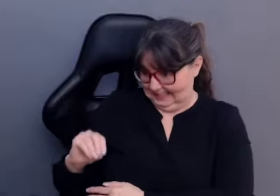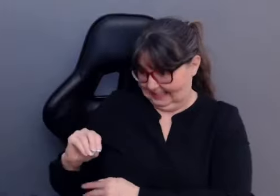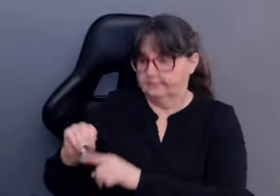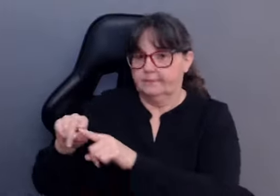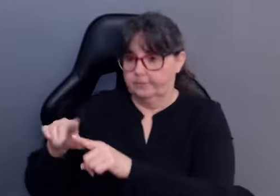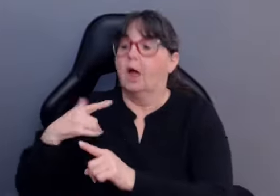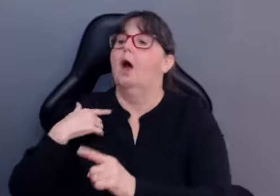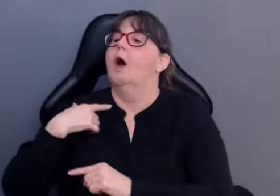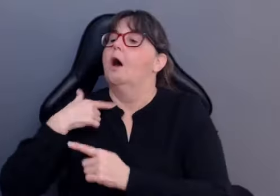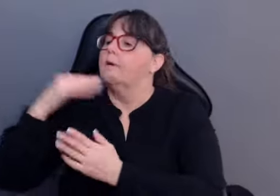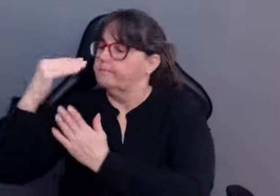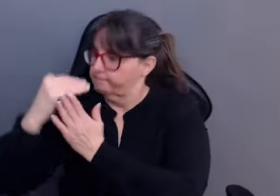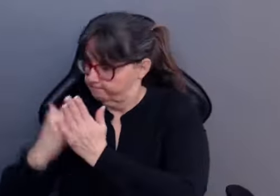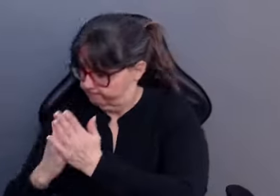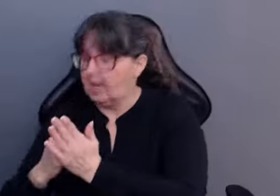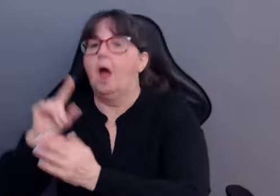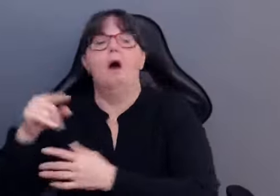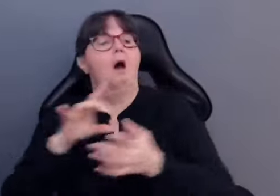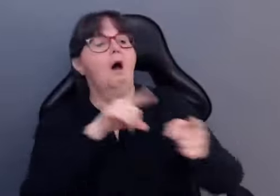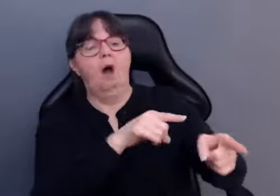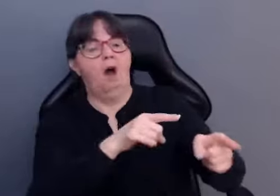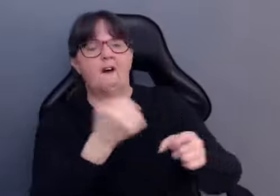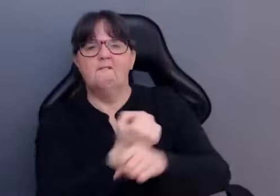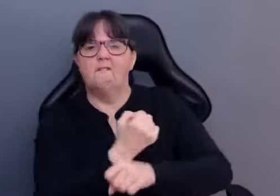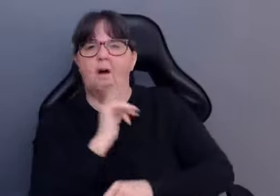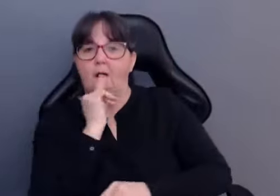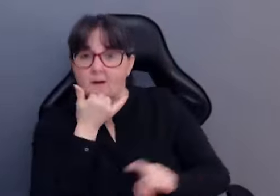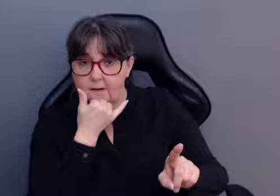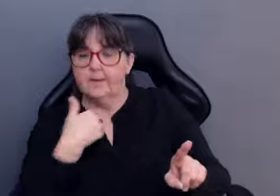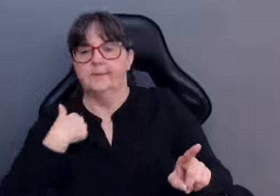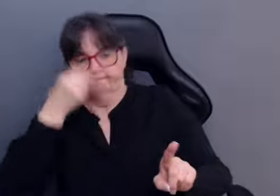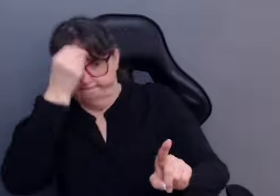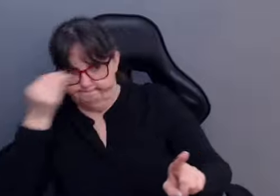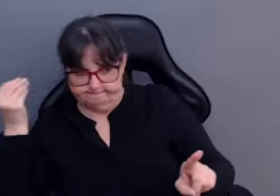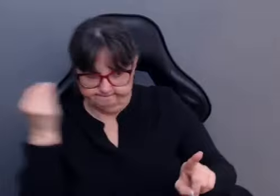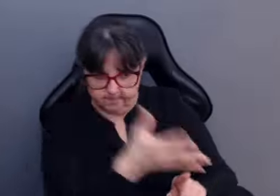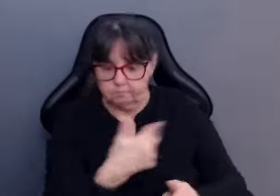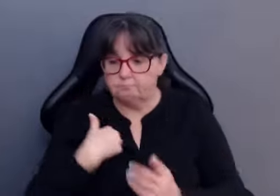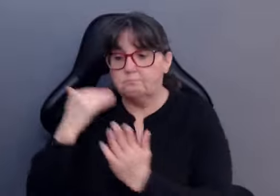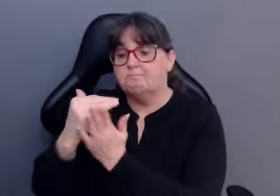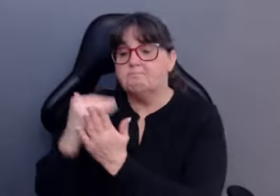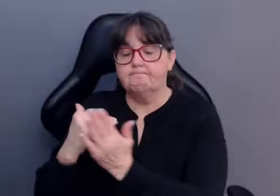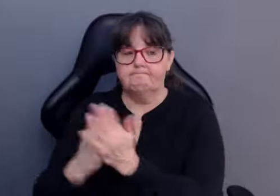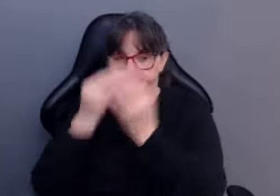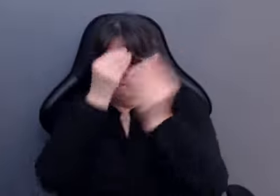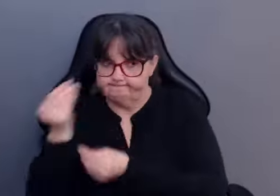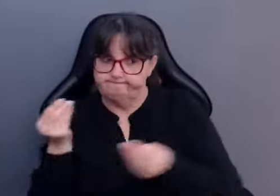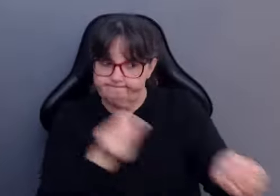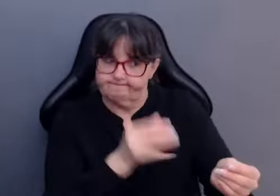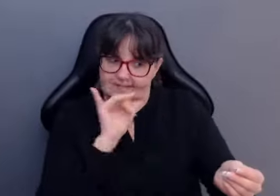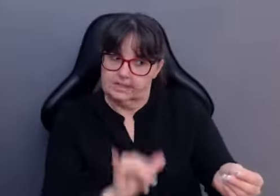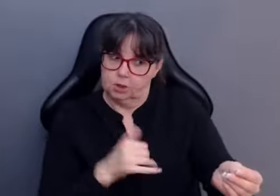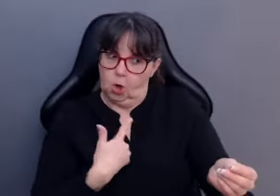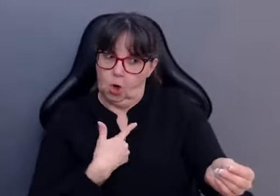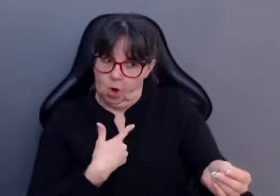membre visé soit informé de la nature exacte de l'acte ou de l'omission qu'on lui